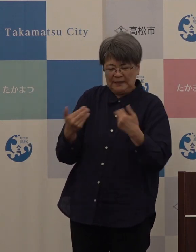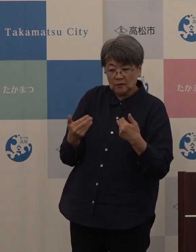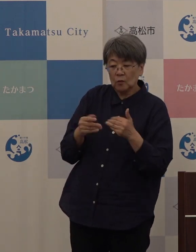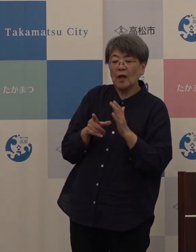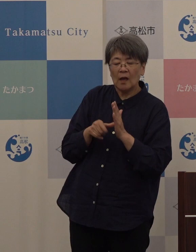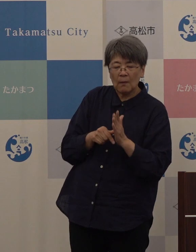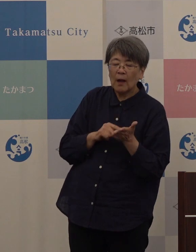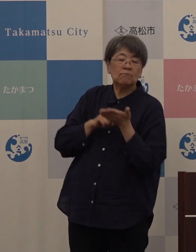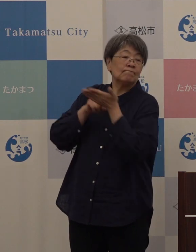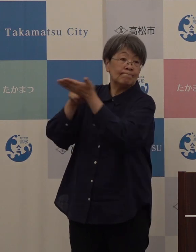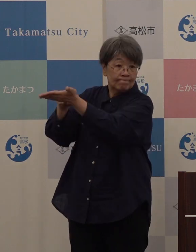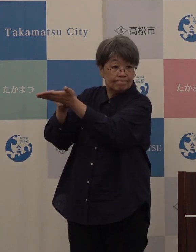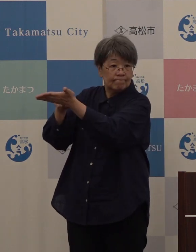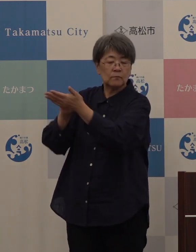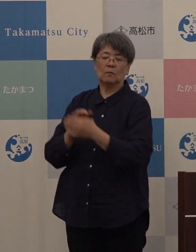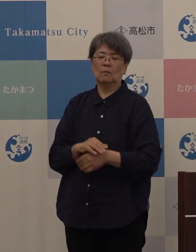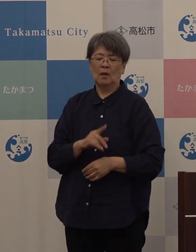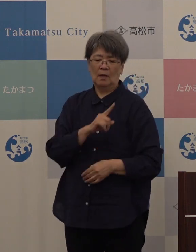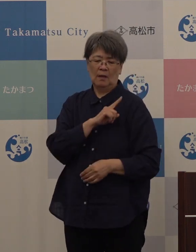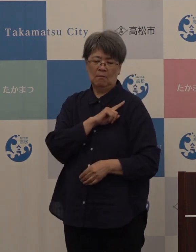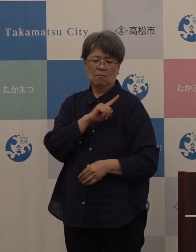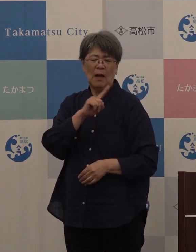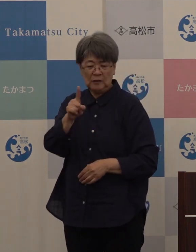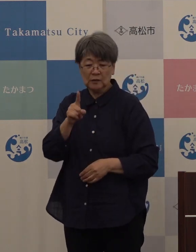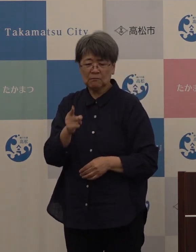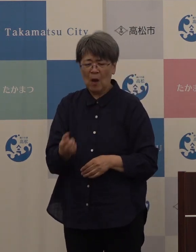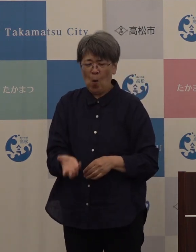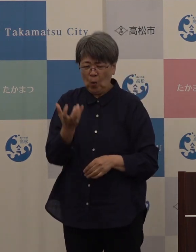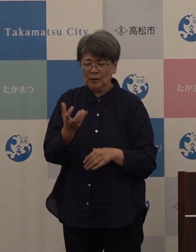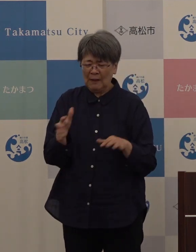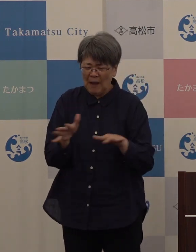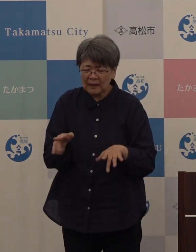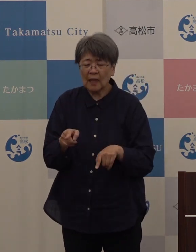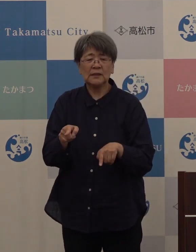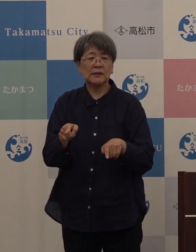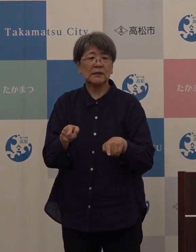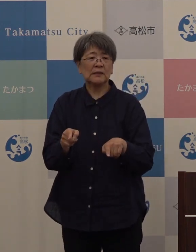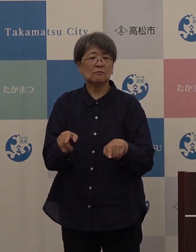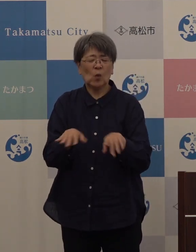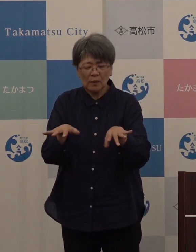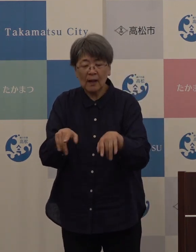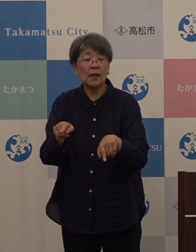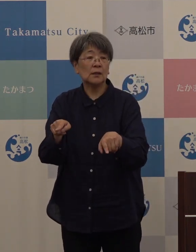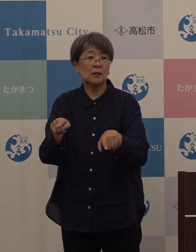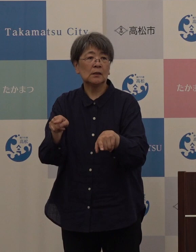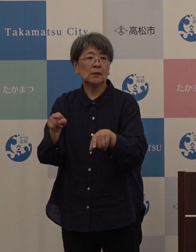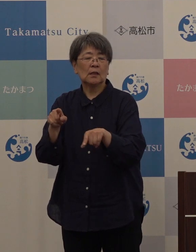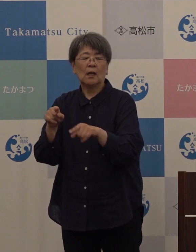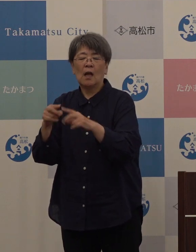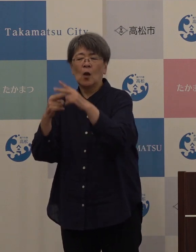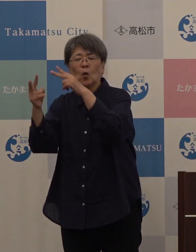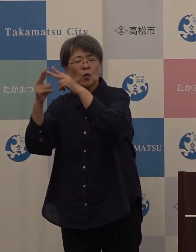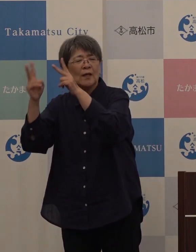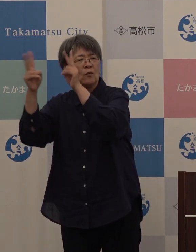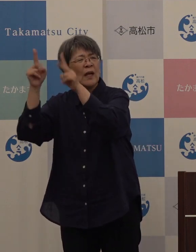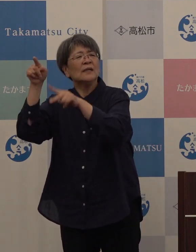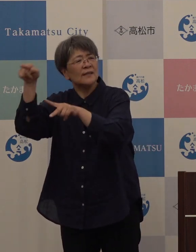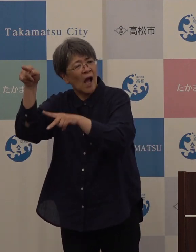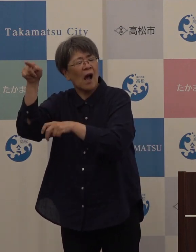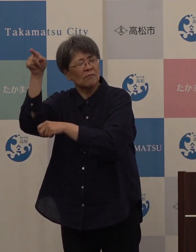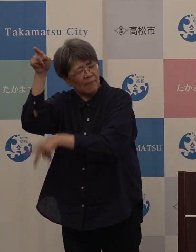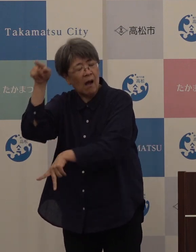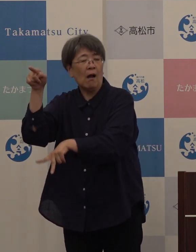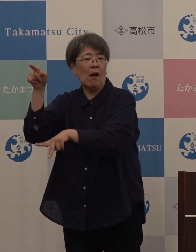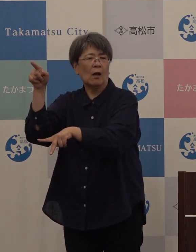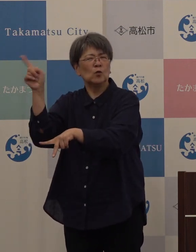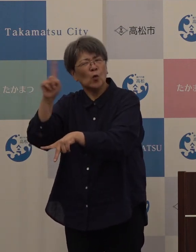ということになろうかと思っております。まずは今起こったばっかりでありますので、まず琴電さんの方が体制を立て直しして、まあ、どういう方向性を